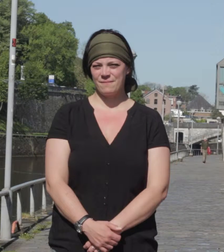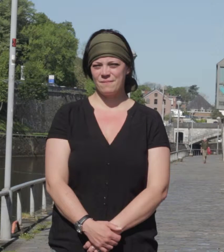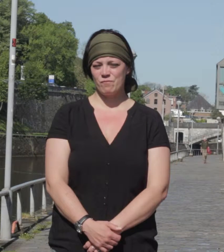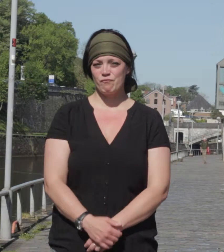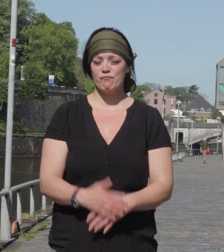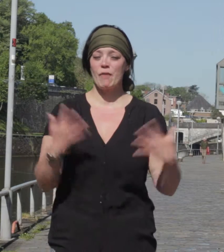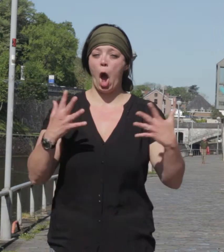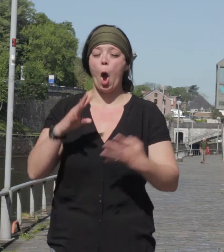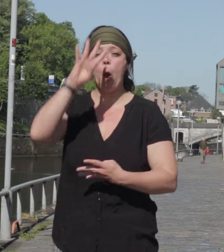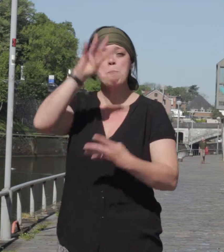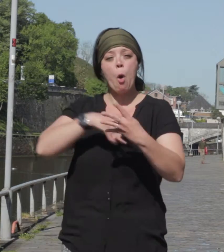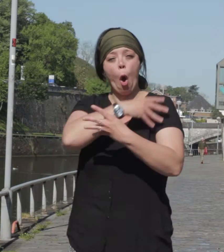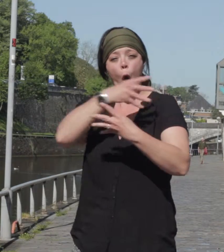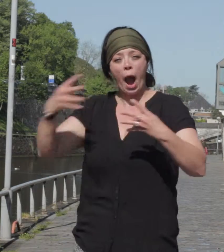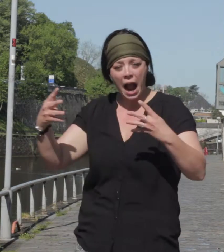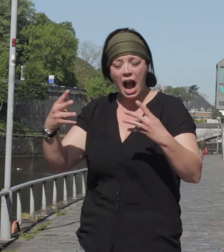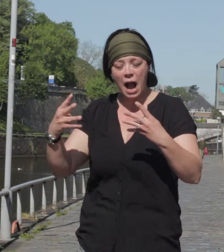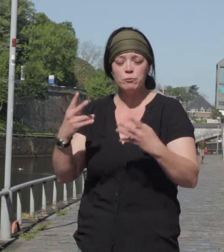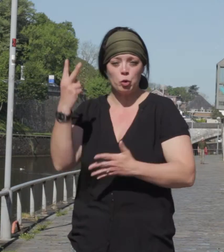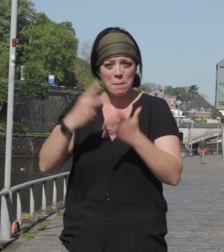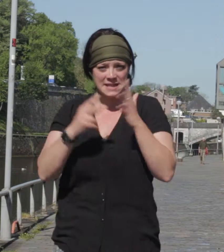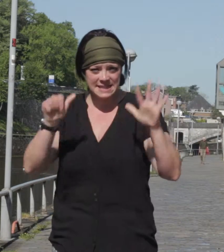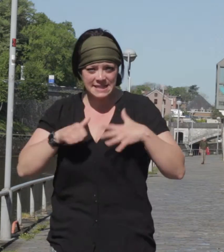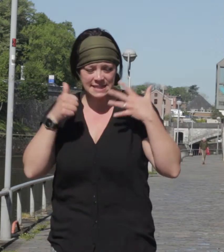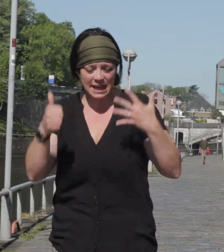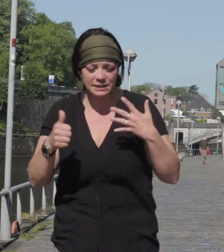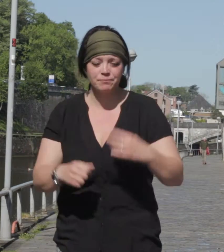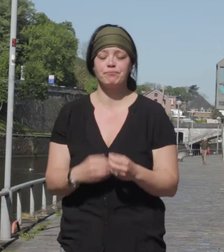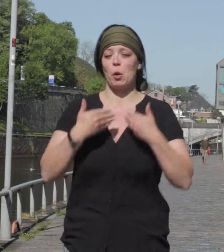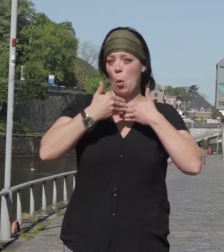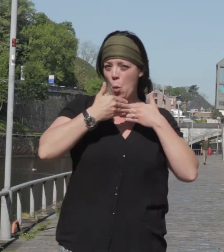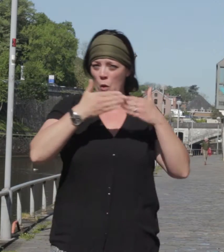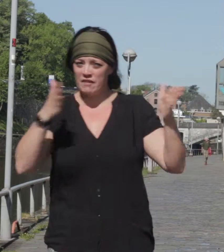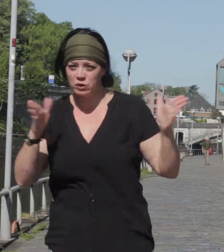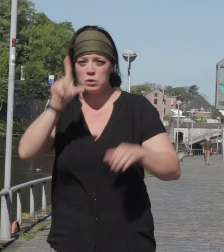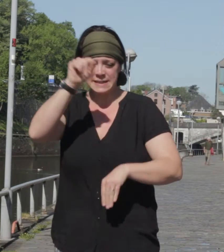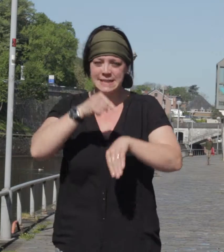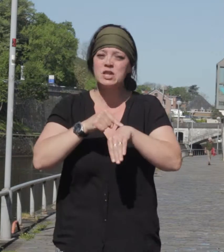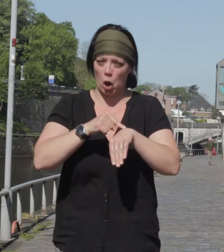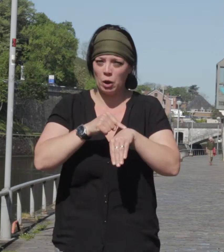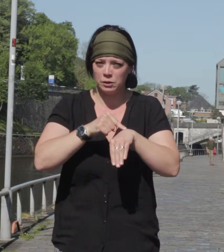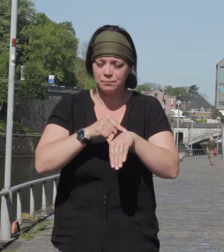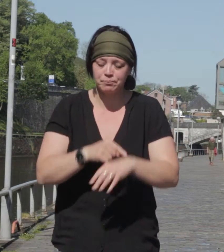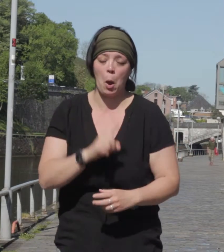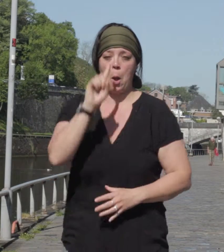Voici le programme de l'édition 2016. Ouverture des portes, 10h. À 10h30,